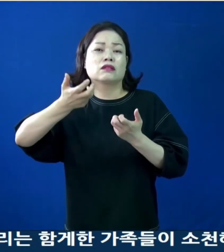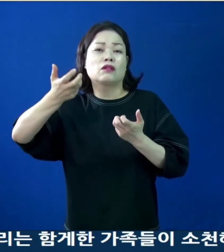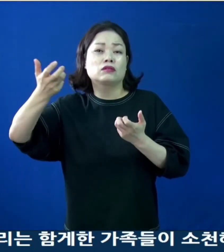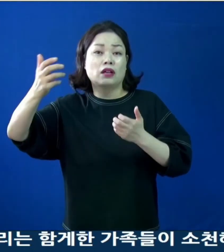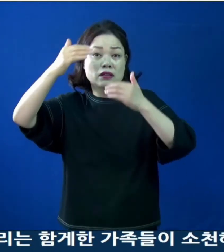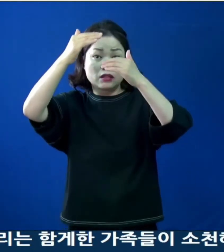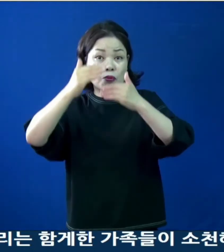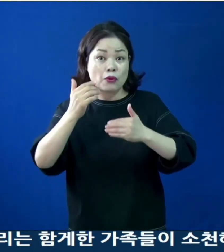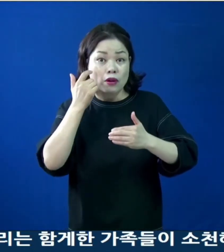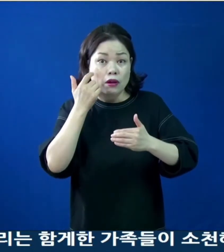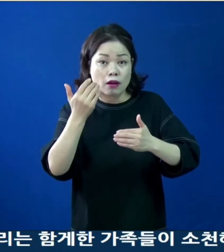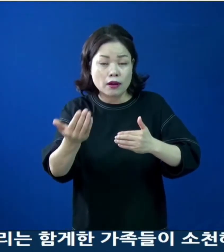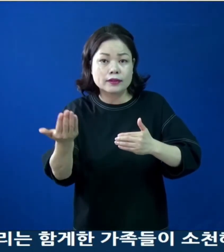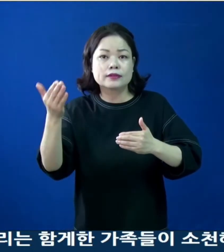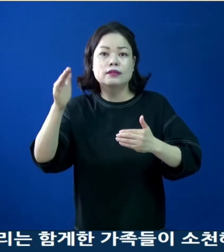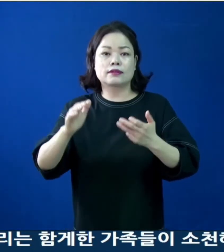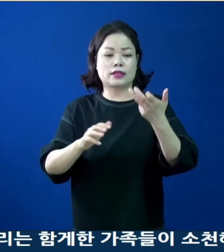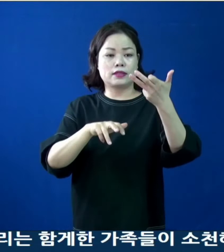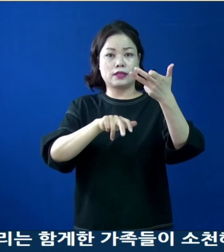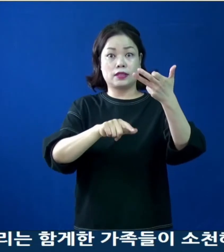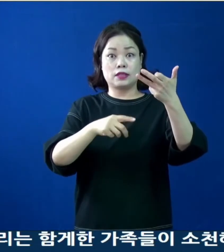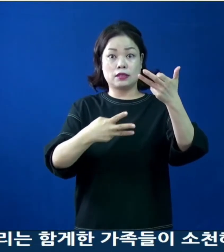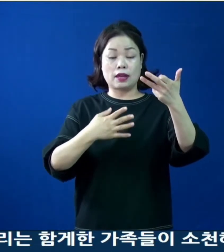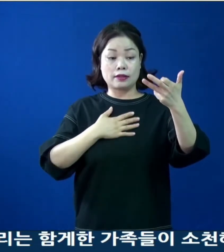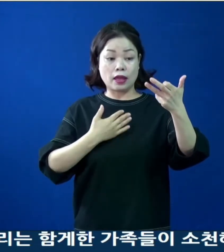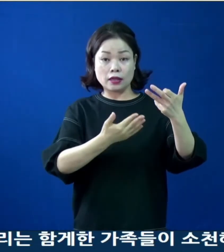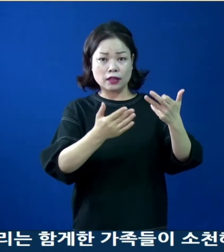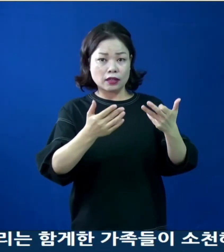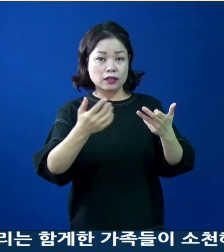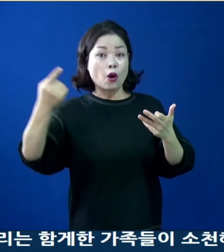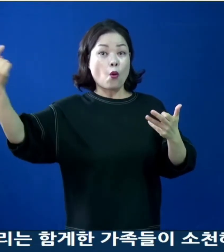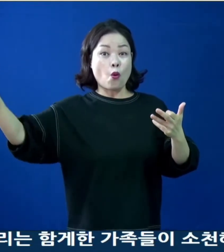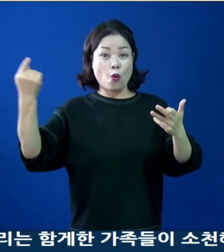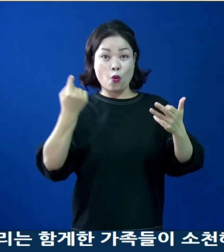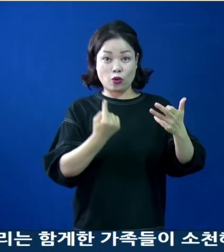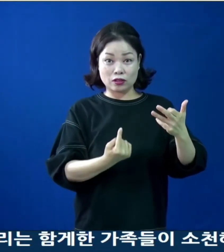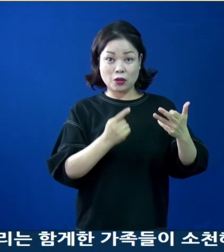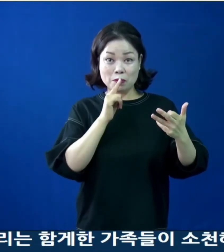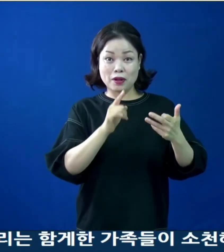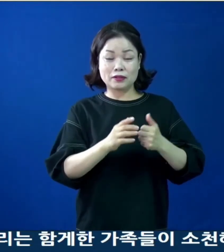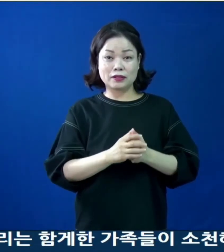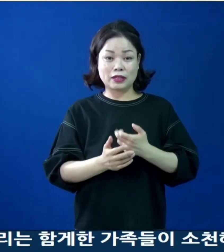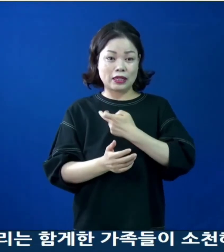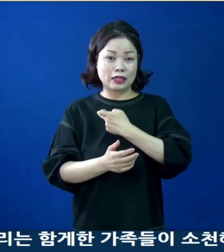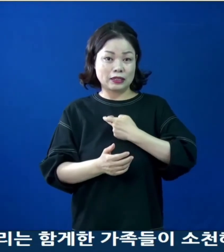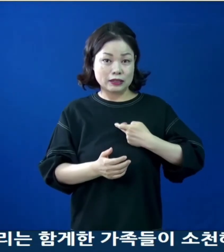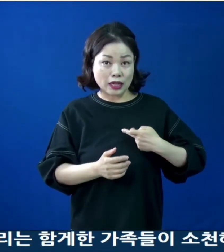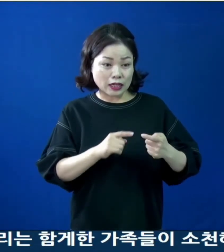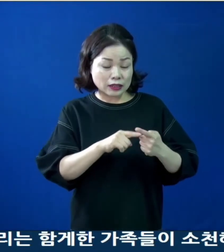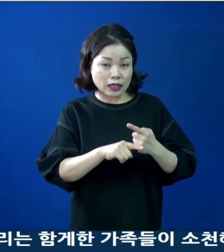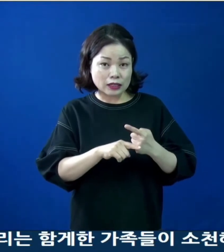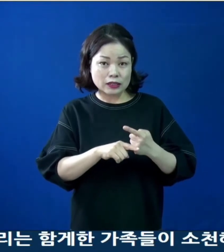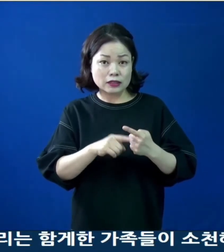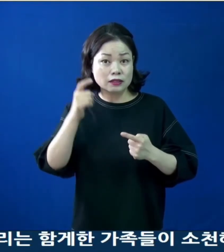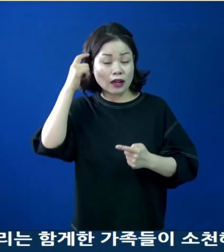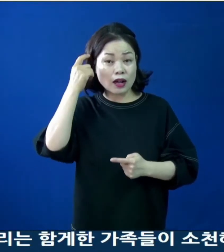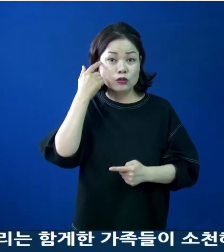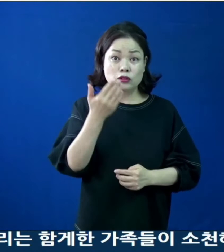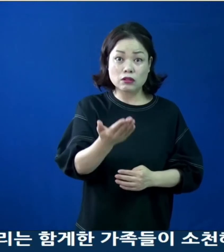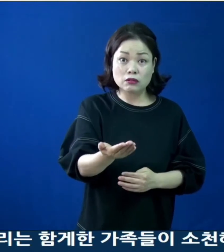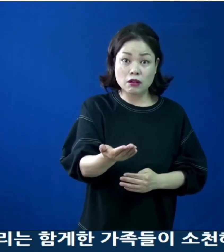본문 아닙니까? 그런데 18절 후반절에 내가 너에게 오리라라는 말씀을 하십니다. 제자들이 이것을 그릴 수